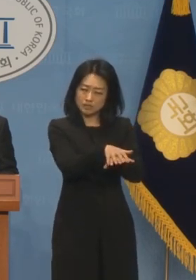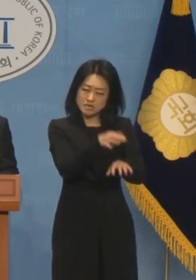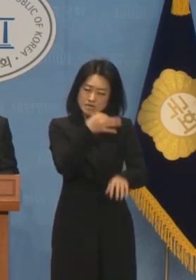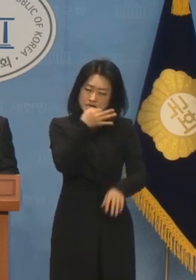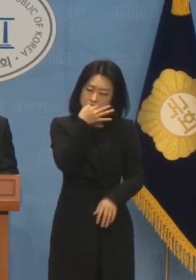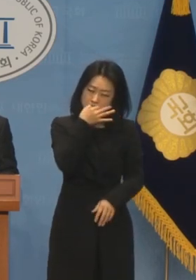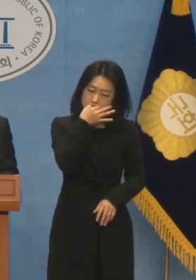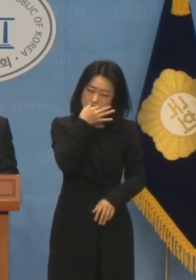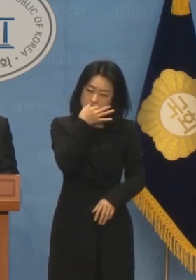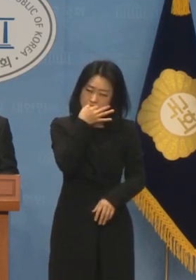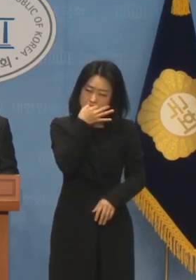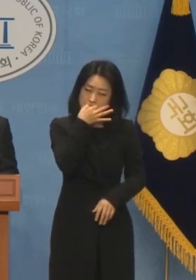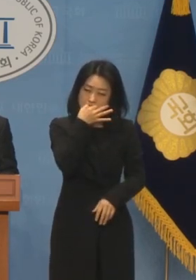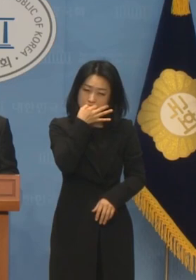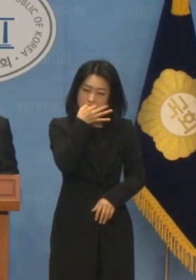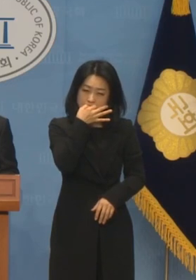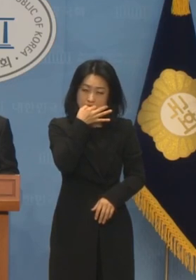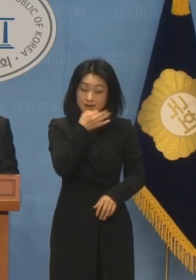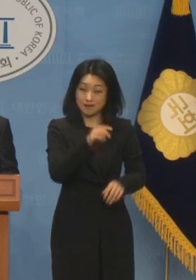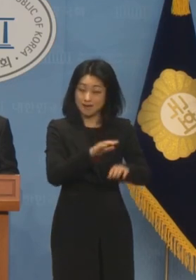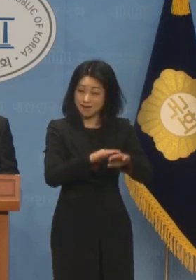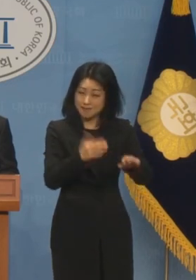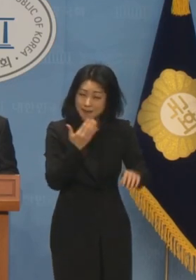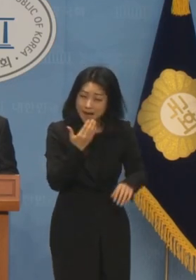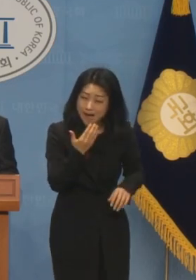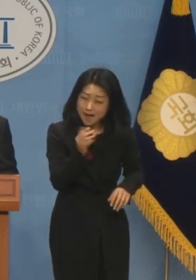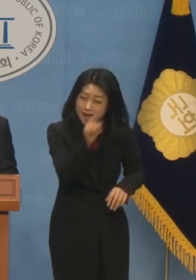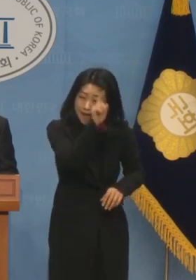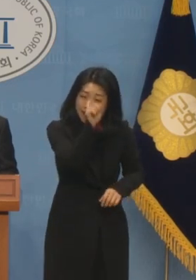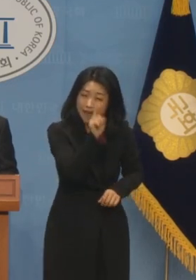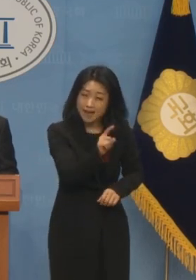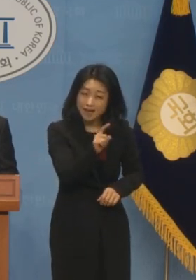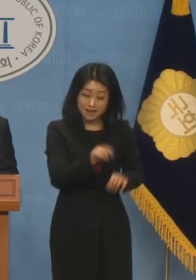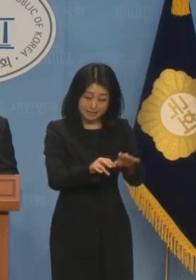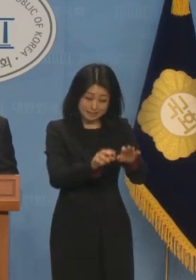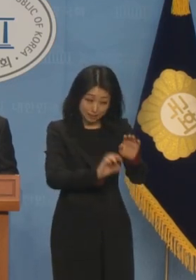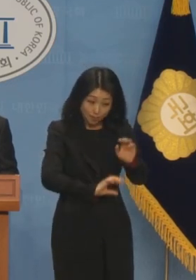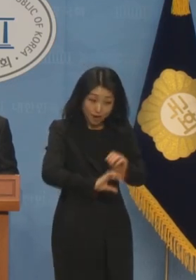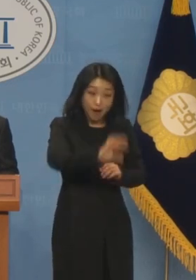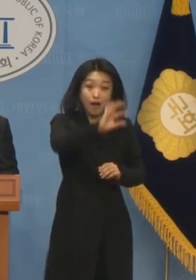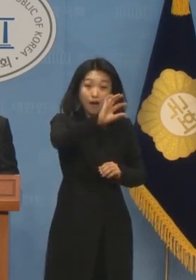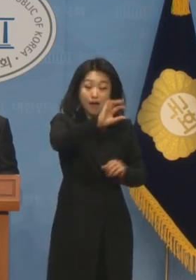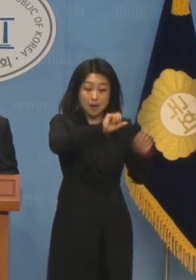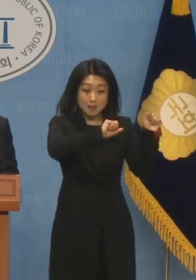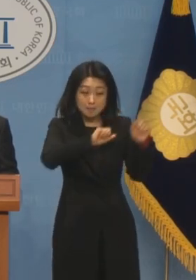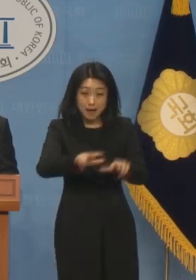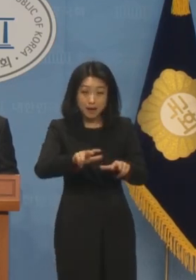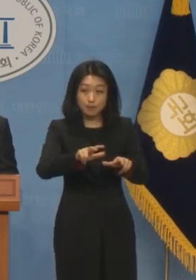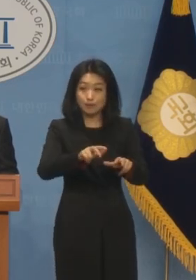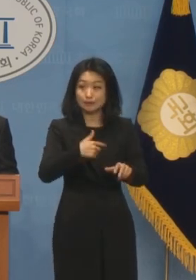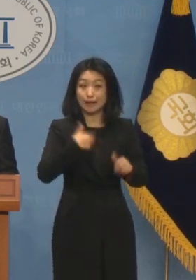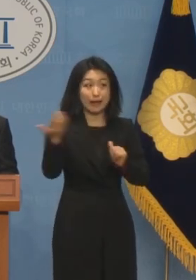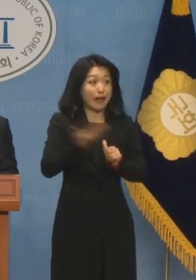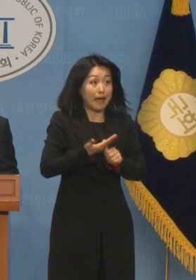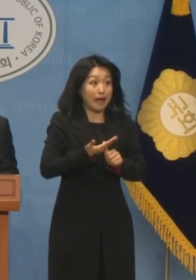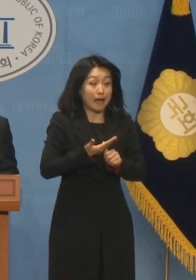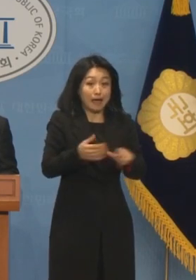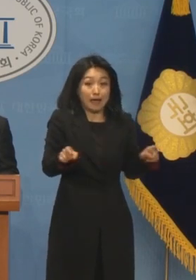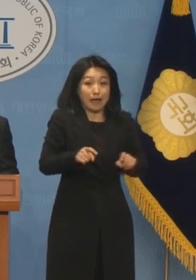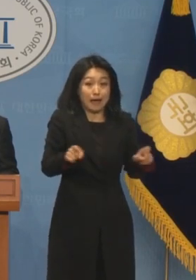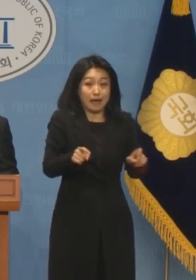이기주의를 드디어 극복한 것일까요? 글 하나 올리는 순간 내 다음 인사는 끝이겠구나